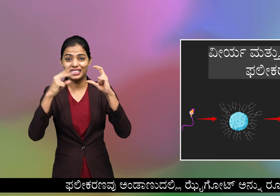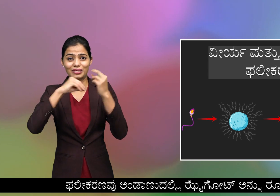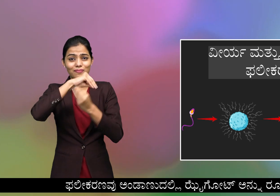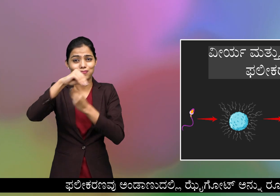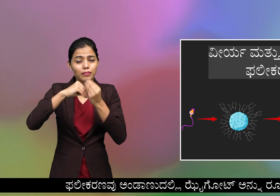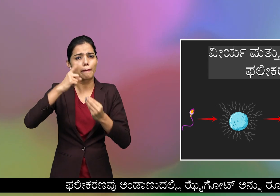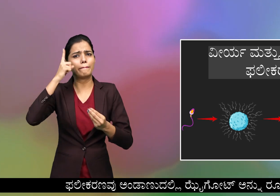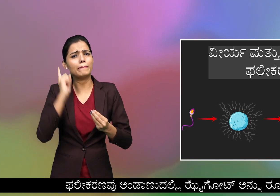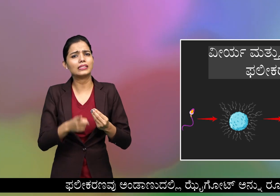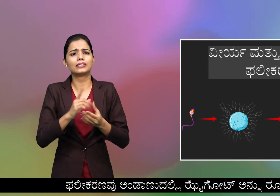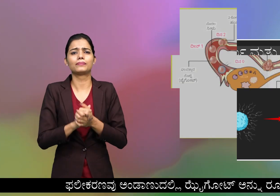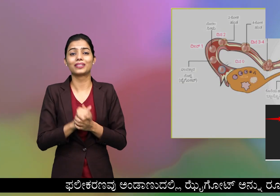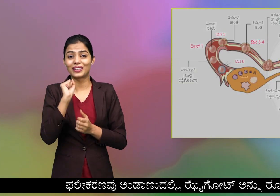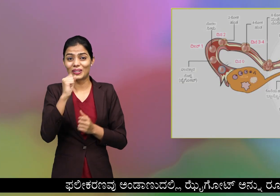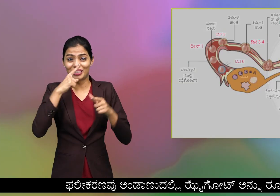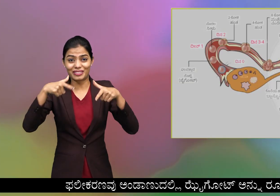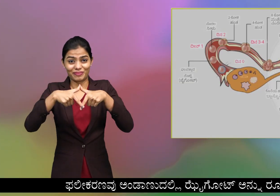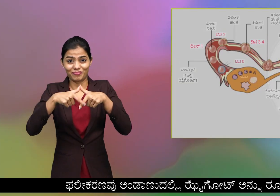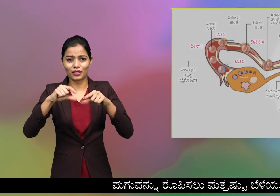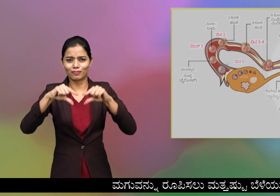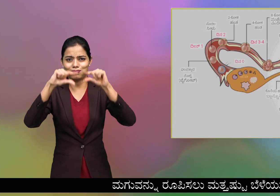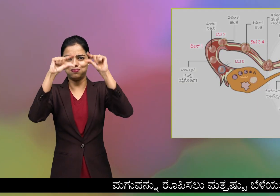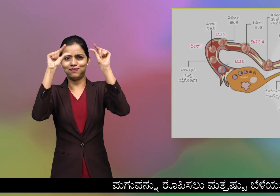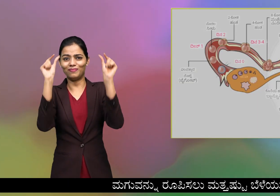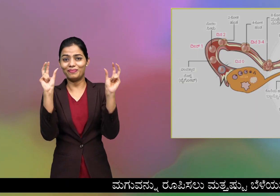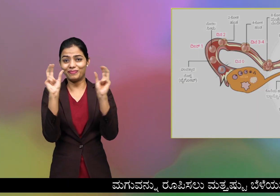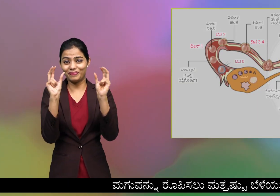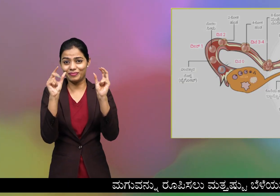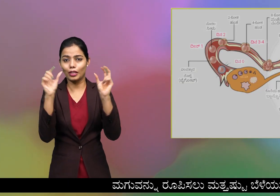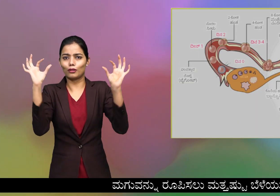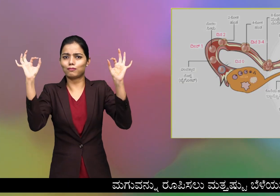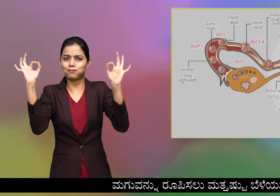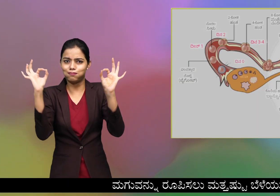ಫಲೀಕರಣವು ಅಂಡಾಣುಗಳಲ್ಲಿ ಝೈಗೋಟ್ ಅನ್ನ ರೂಪಿಸುತ್ತೆ ಮತ್ತು ಮಗುವನ್ನ ರೂಪಿಸಲು ಮತ್ತಷ್ಟು ಬೆಳೆಯುತ್ತೆ.